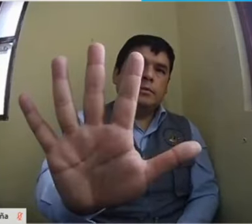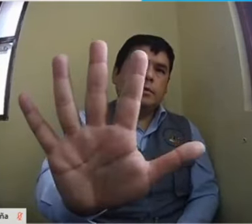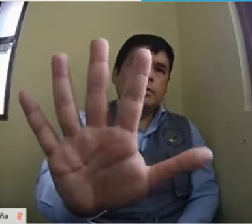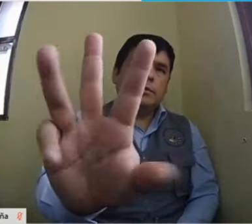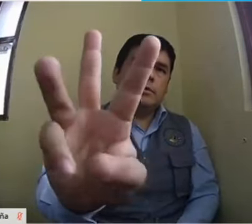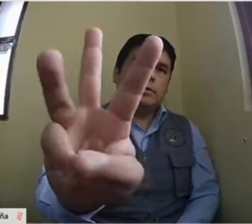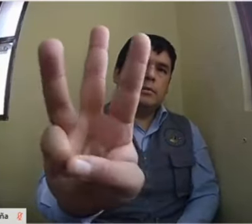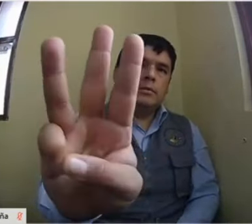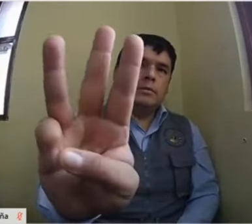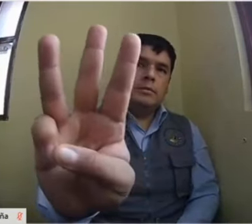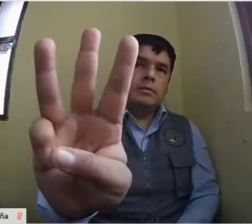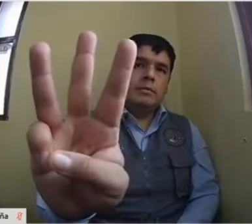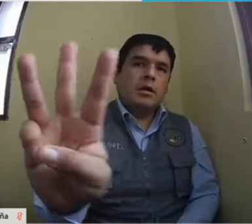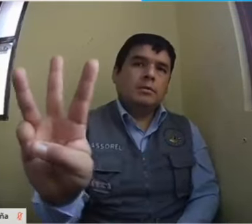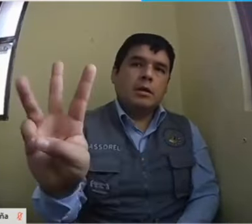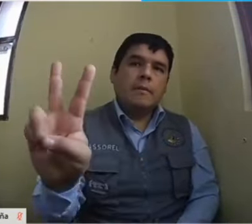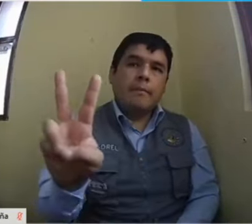La B doble